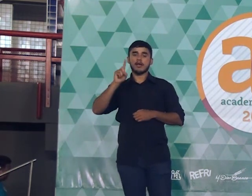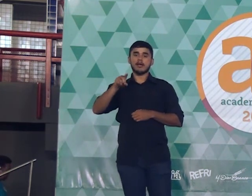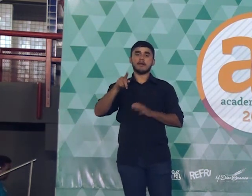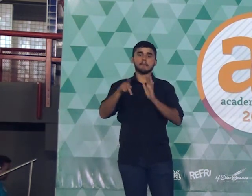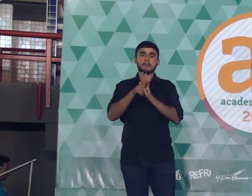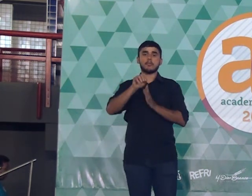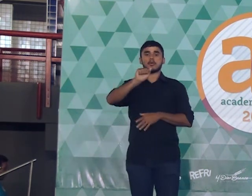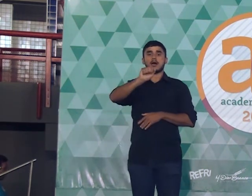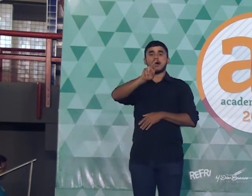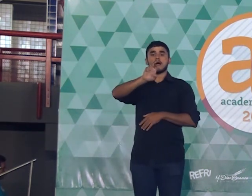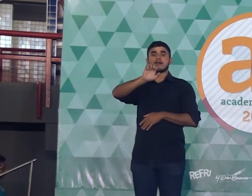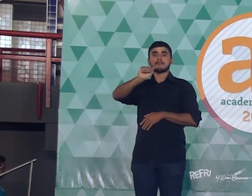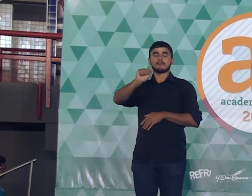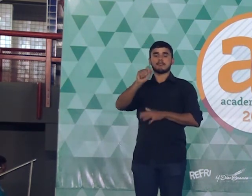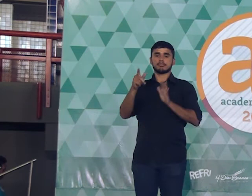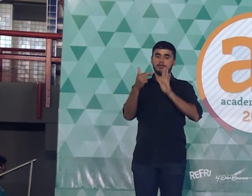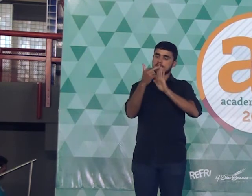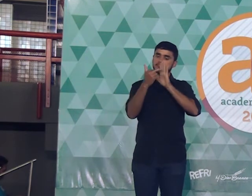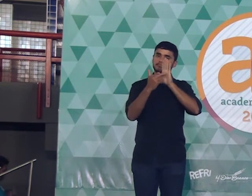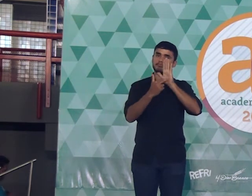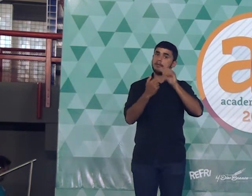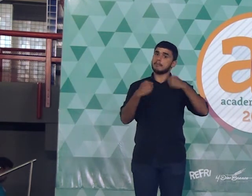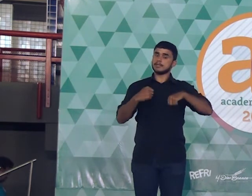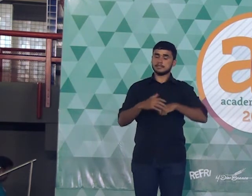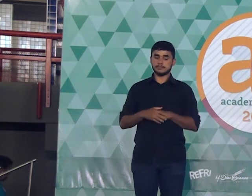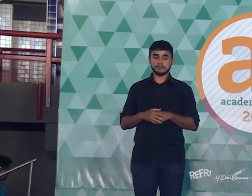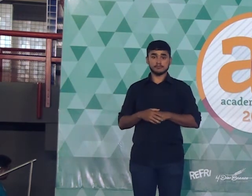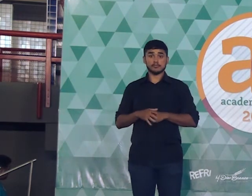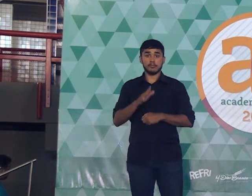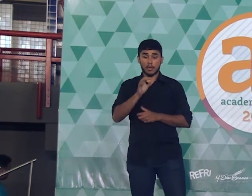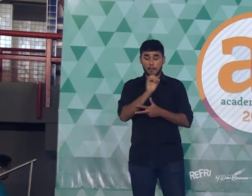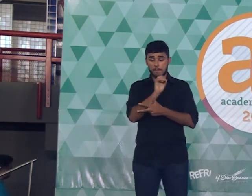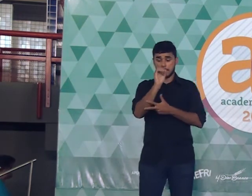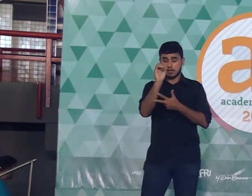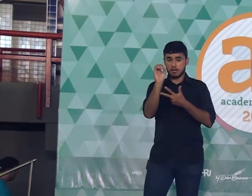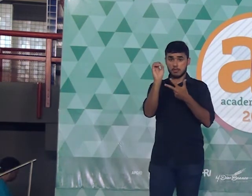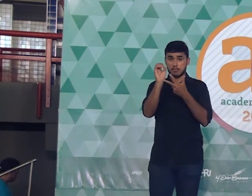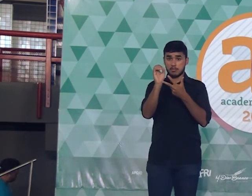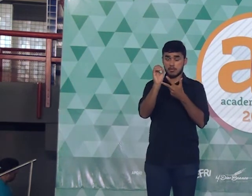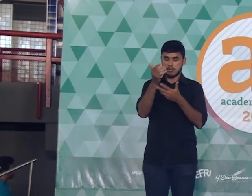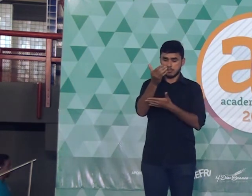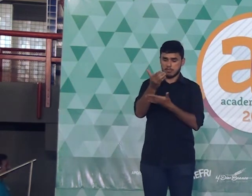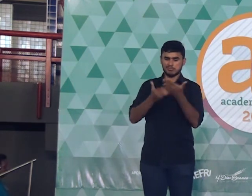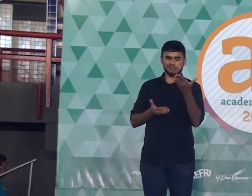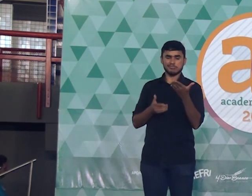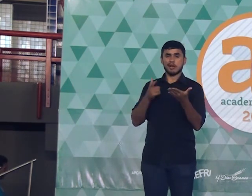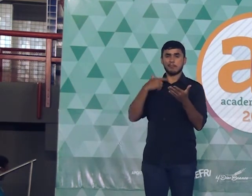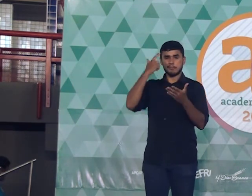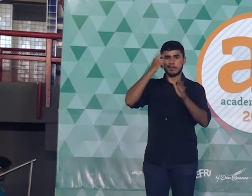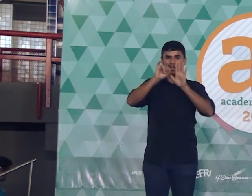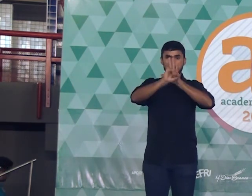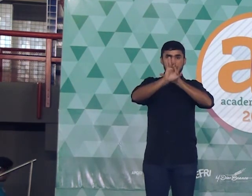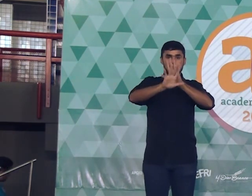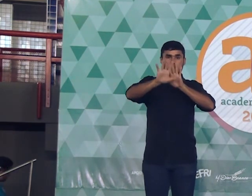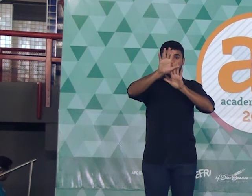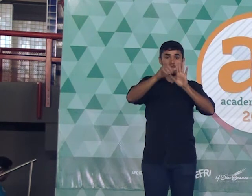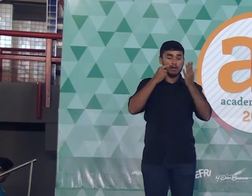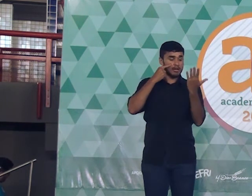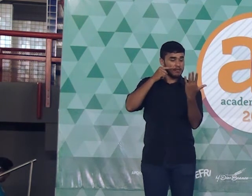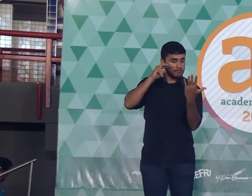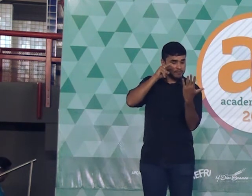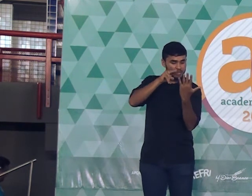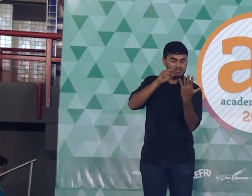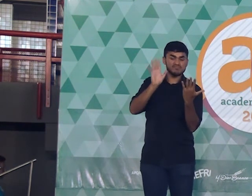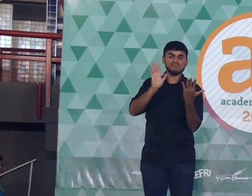figuras. Sempre na prova do Enem, ele nunca coloca uma figura ou um gráfico por nada. É aquela história de que a